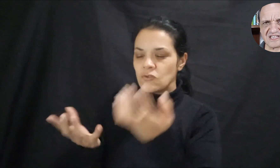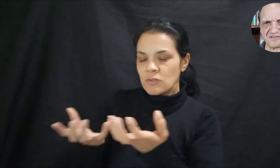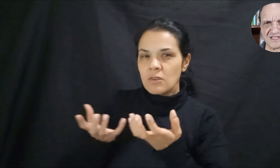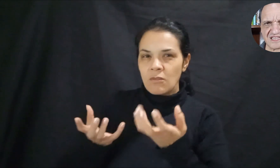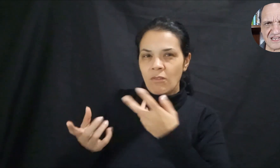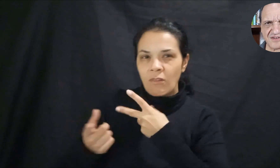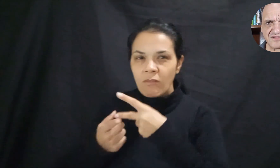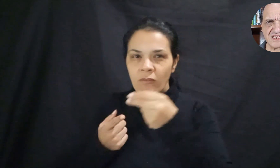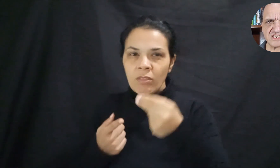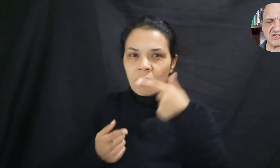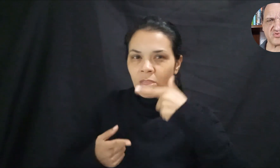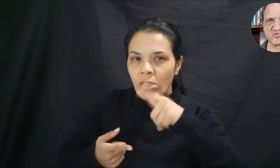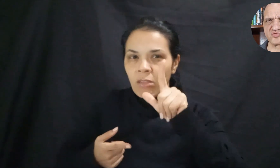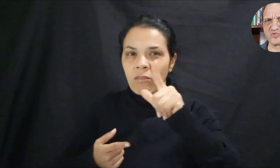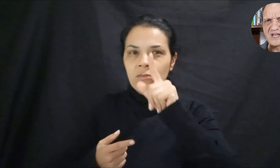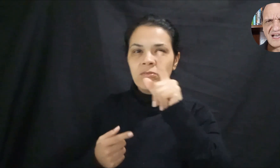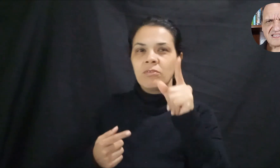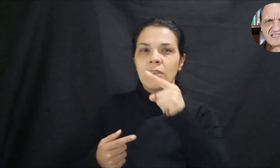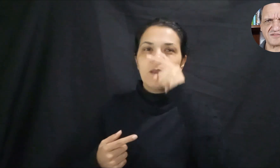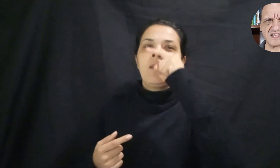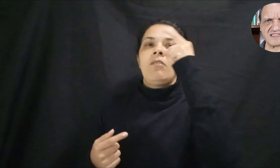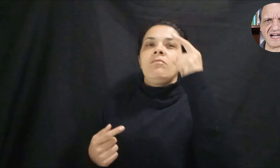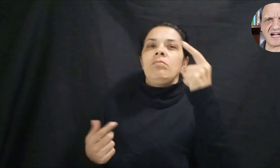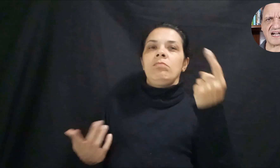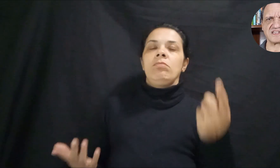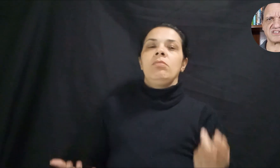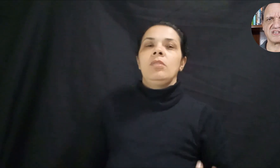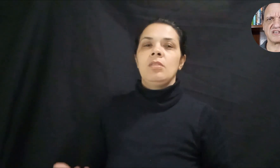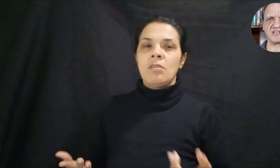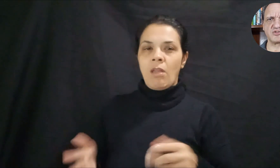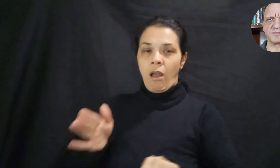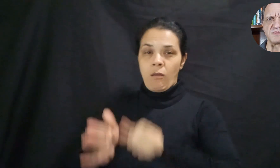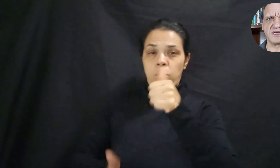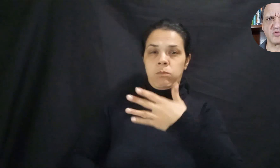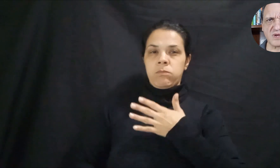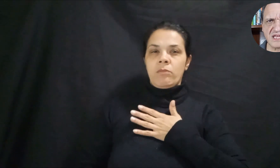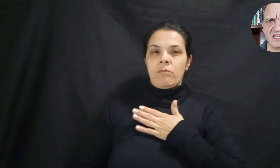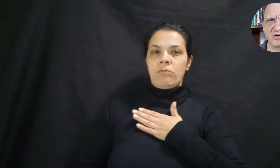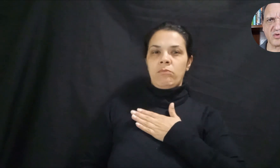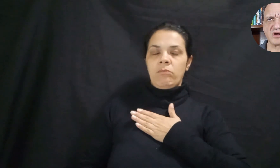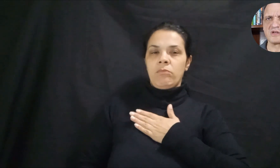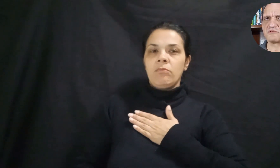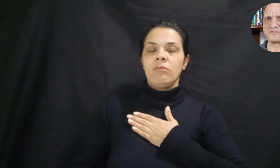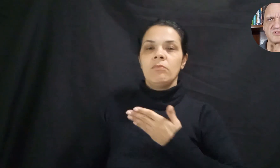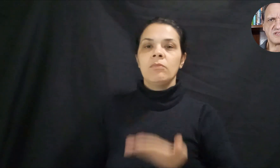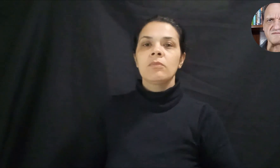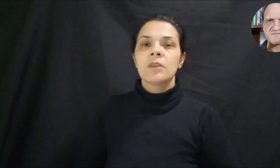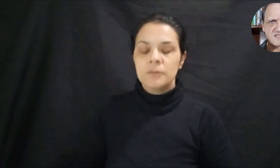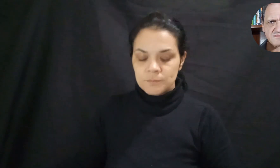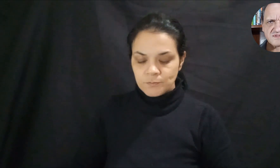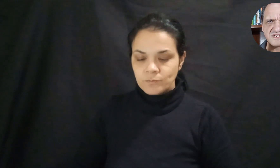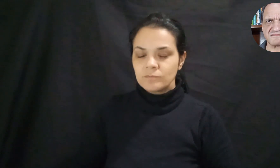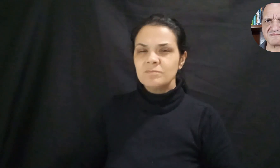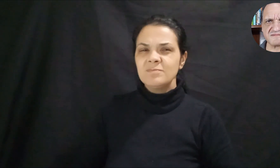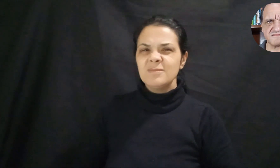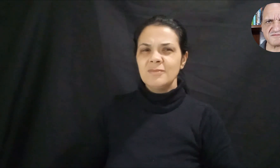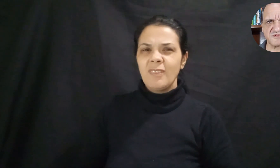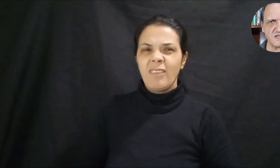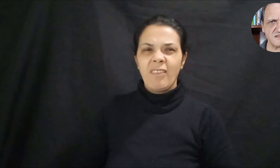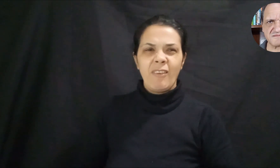ideia de querer levar vantagem em tudo, a ideia da vaidade, né, do primeiro eu, do que, sabe,